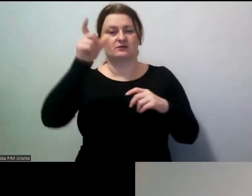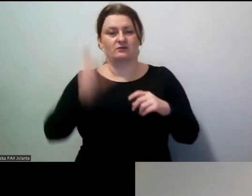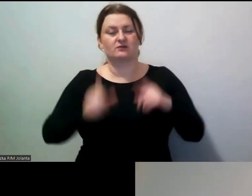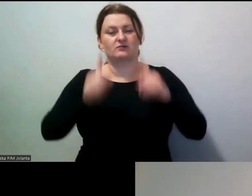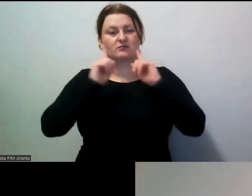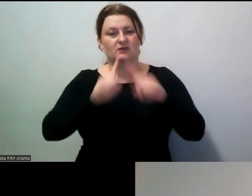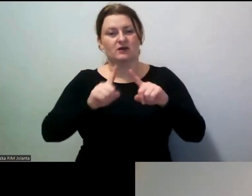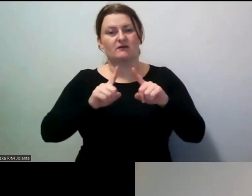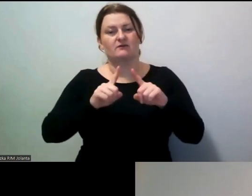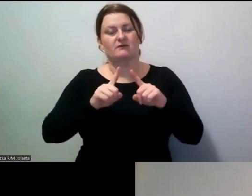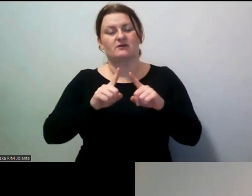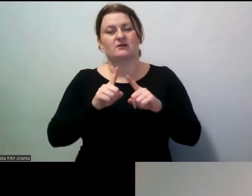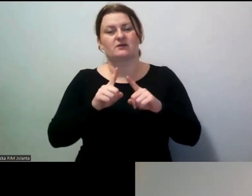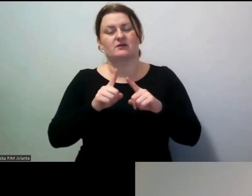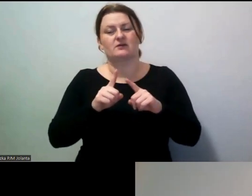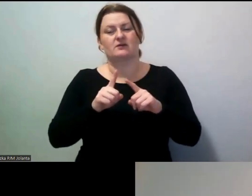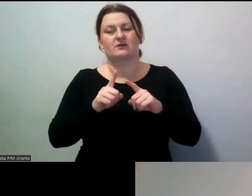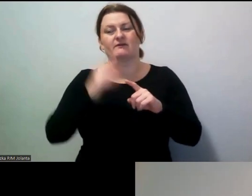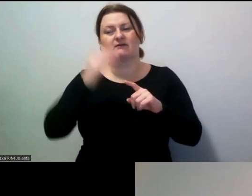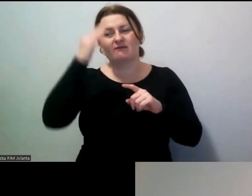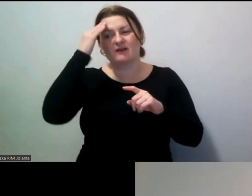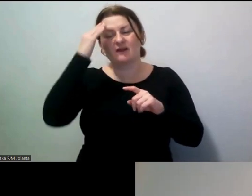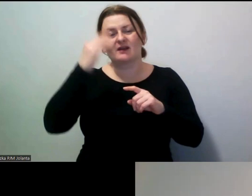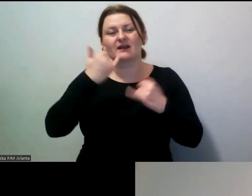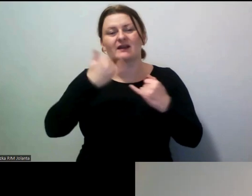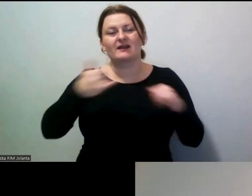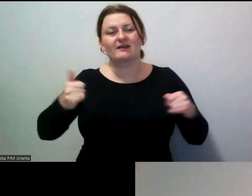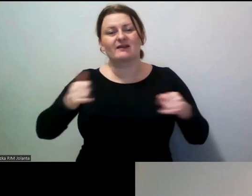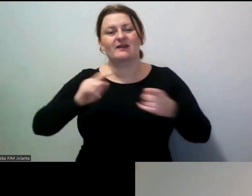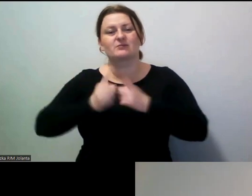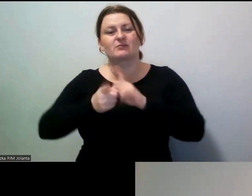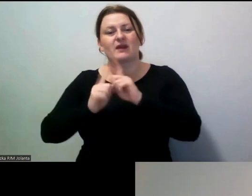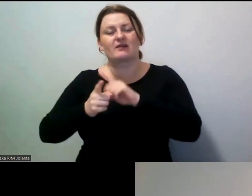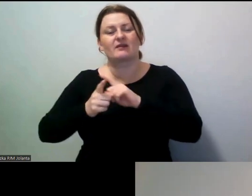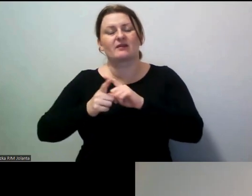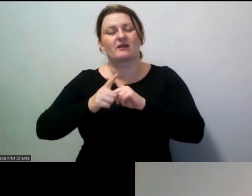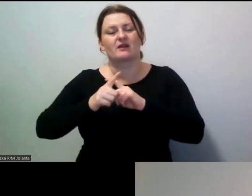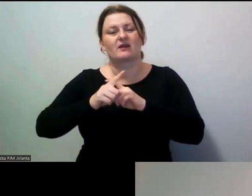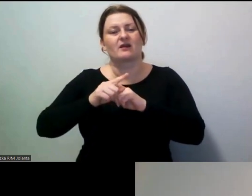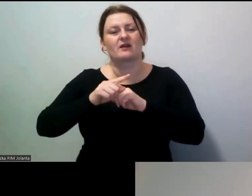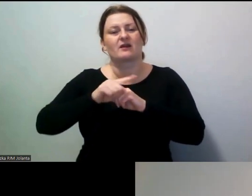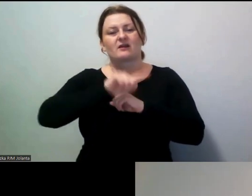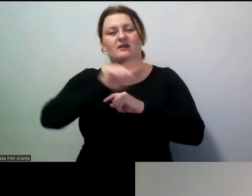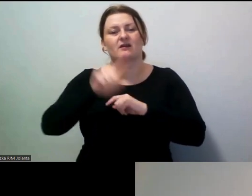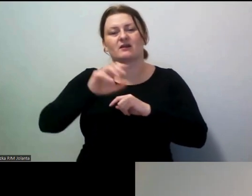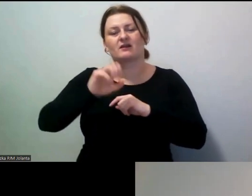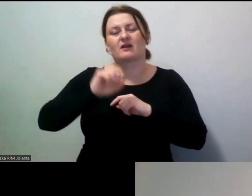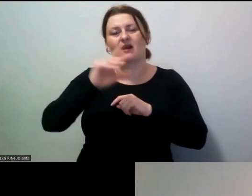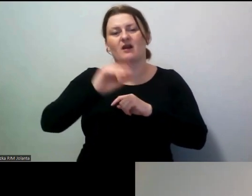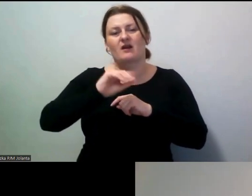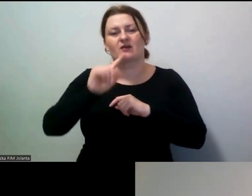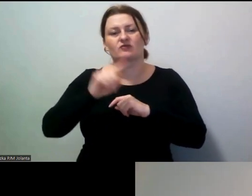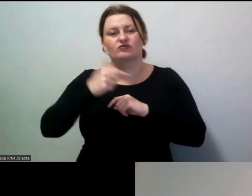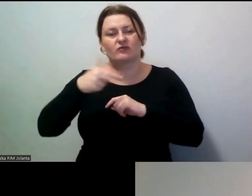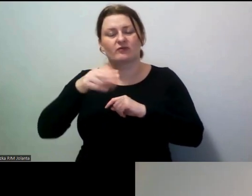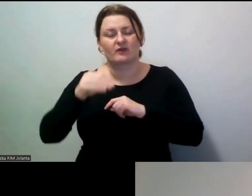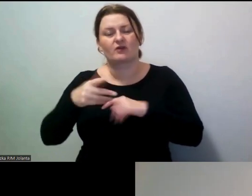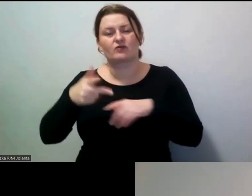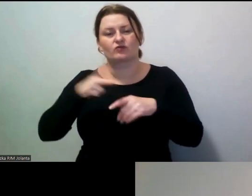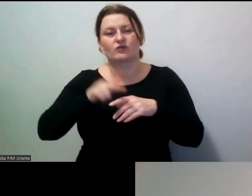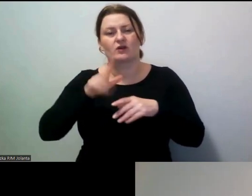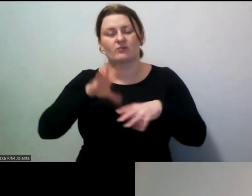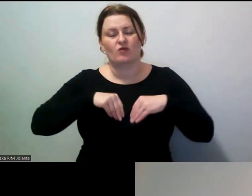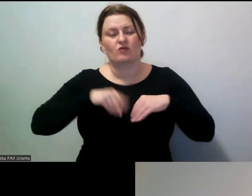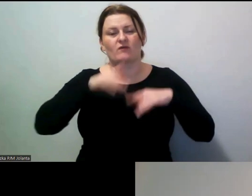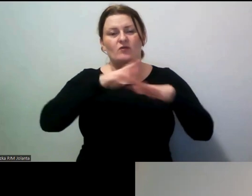pod uwagę również te czynniki, te zmienne, zależne, można powiedzieć, które mogą wpłynąć na wynik tego testu, bo w